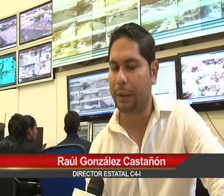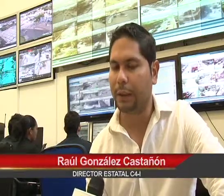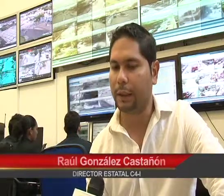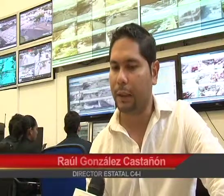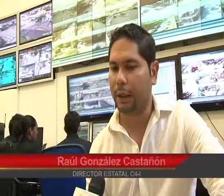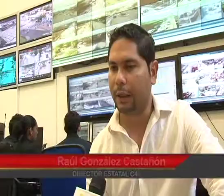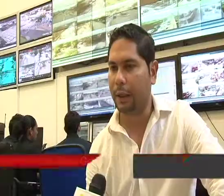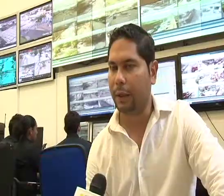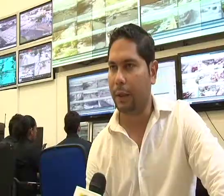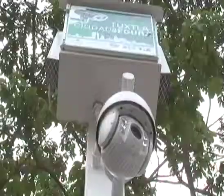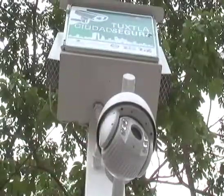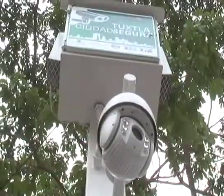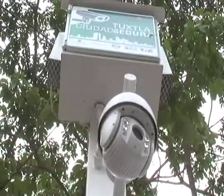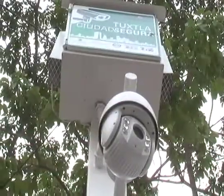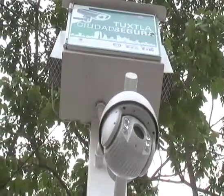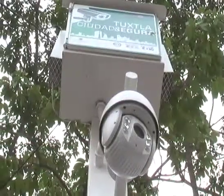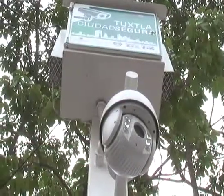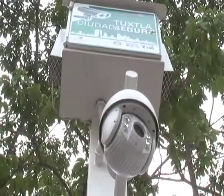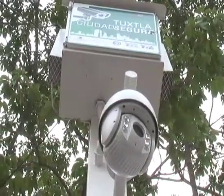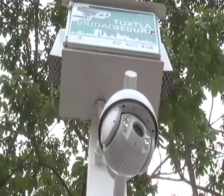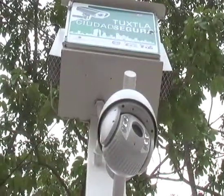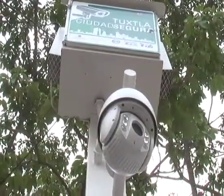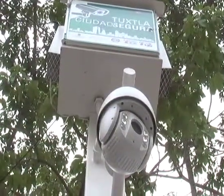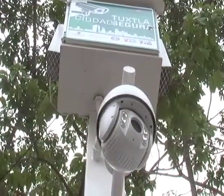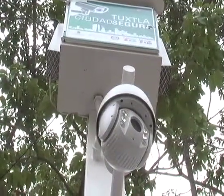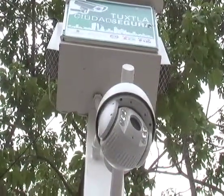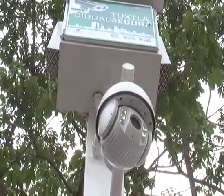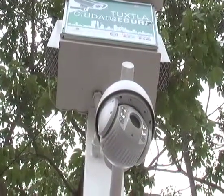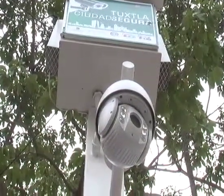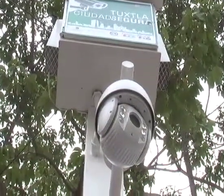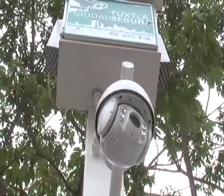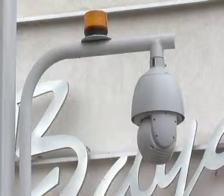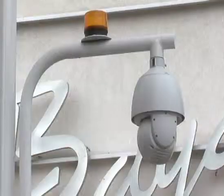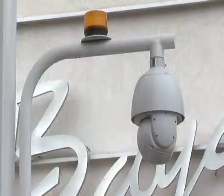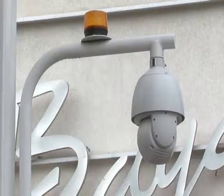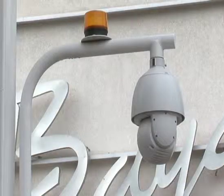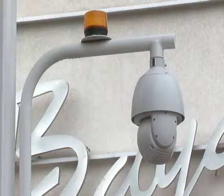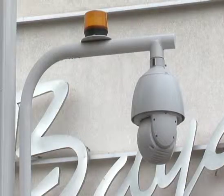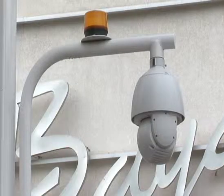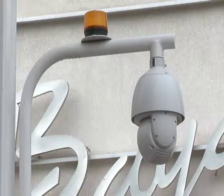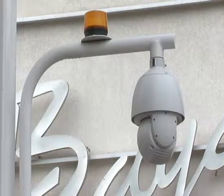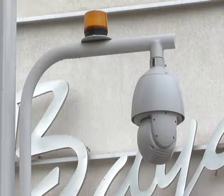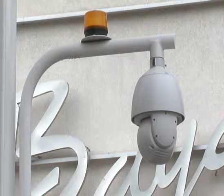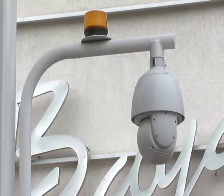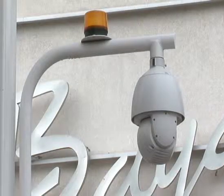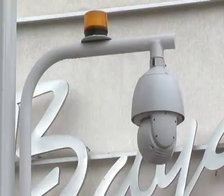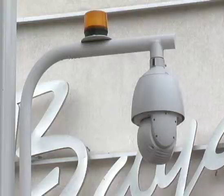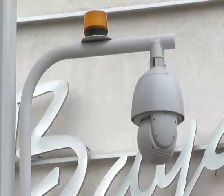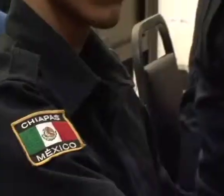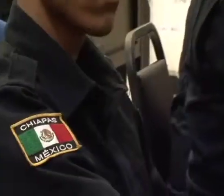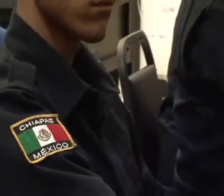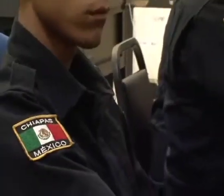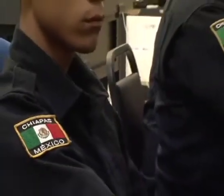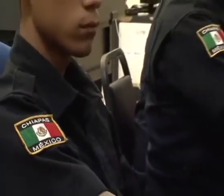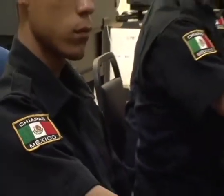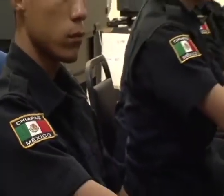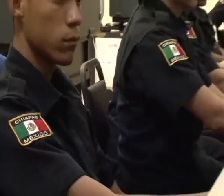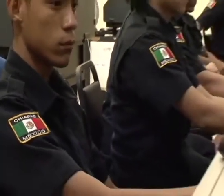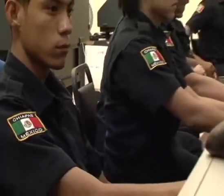decir, ellos están constantemente moviendo las cámaras que tenemos en la ciudad capital.